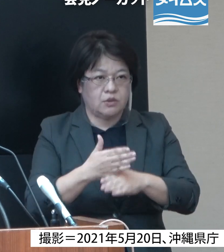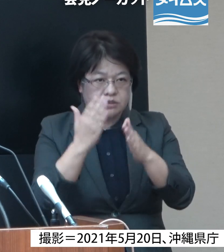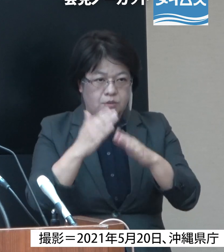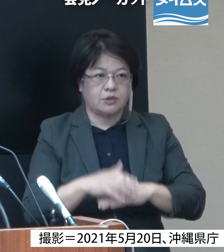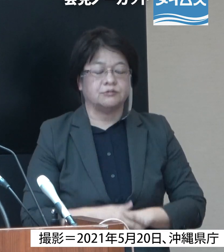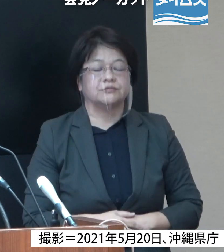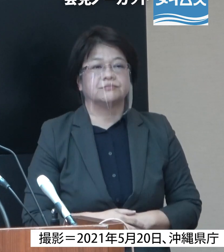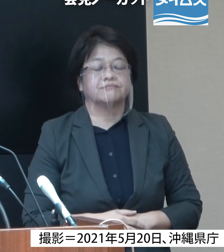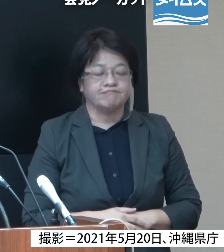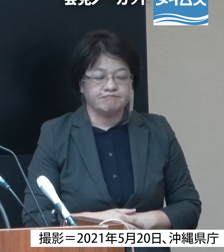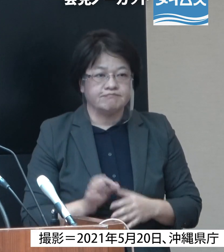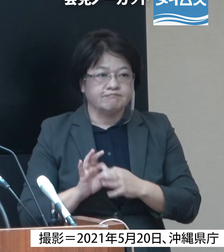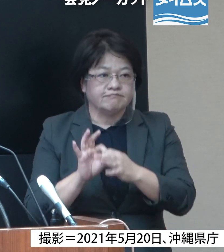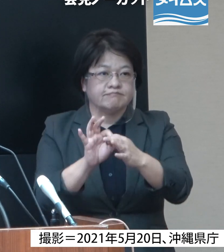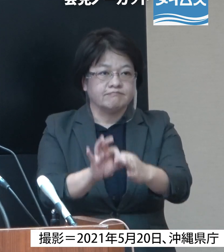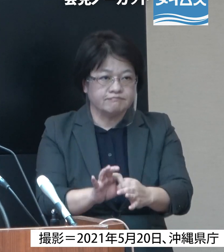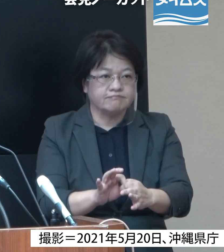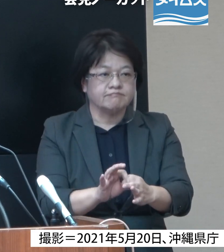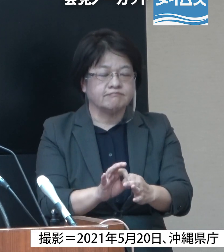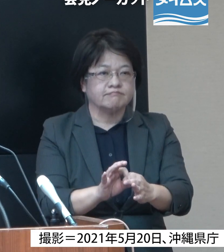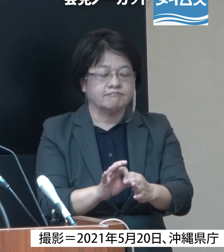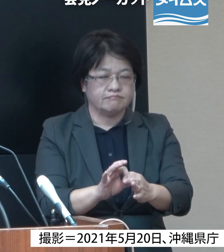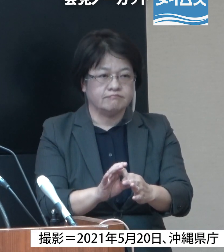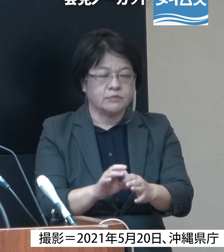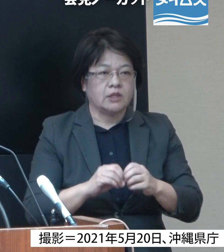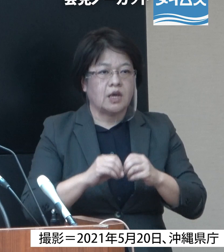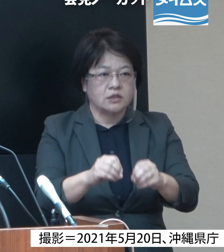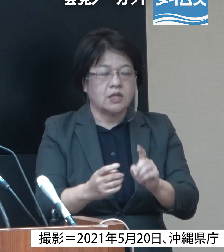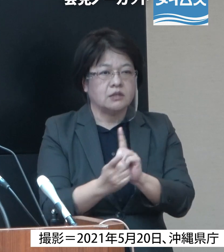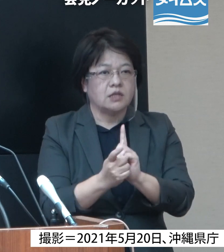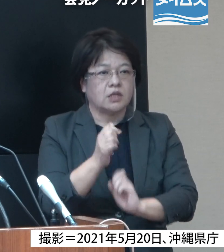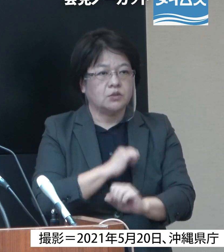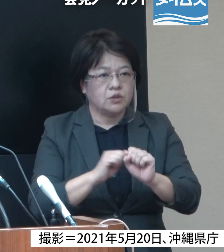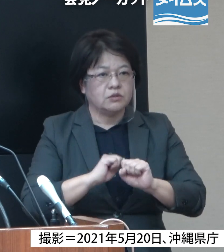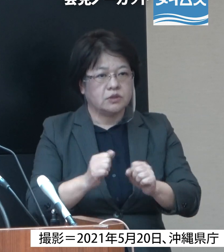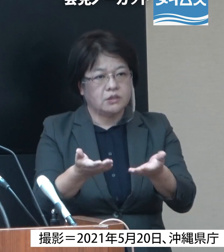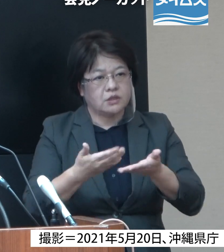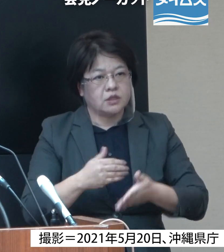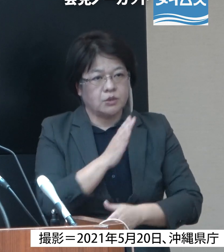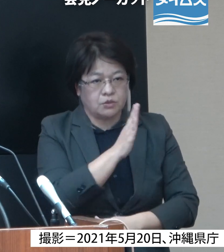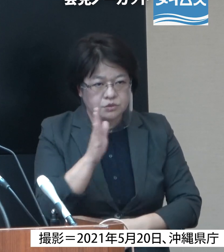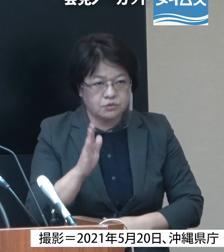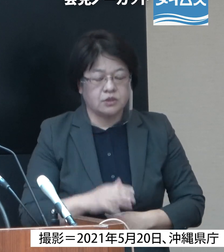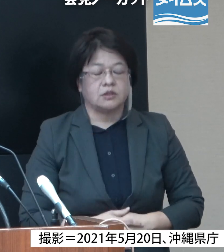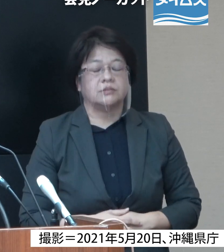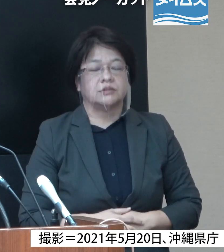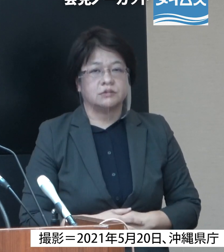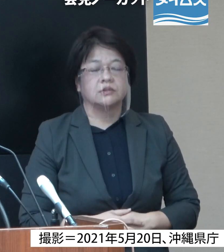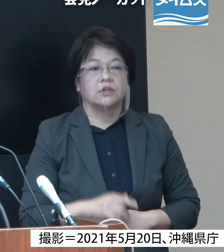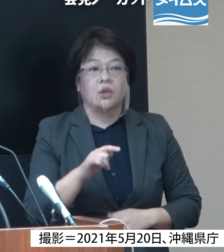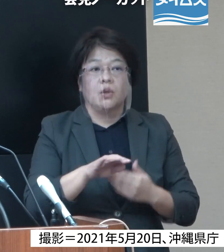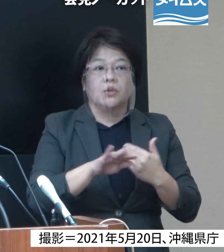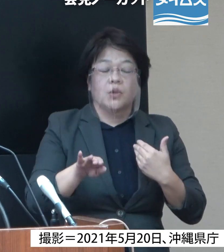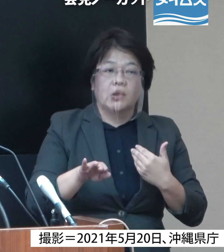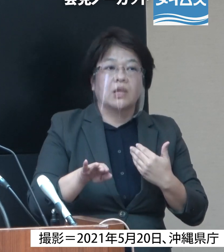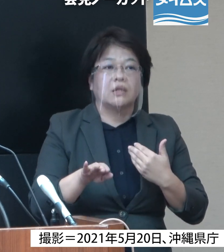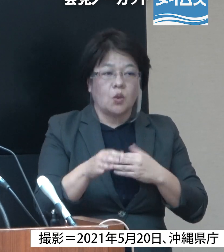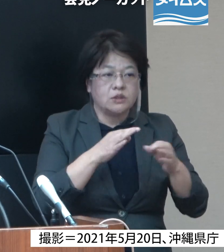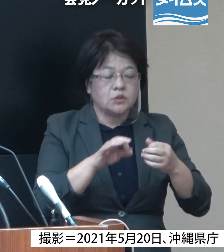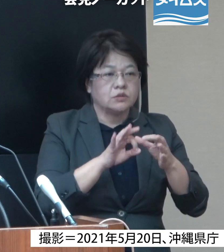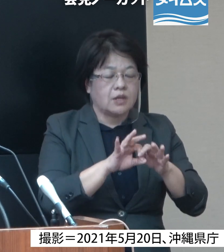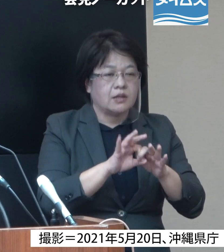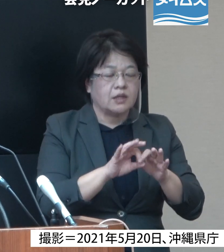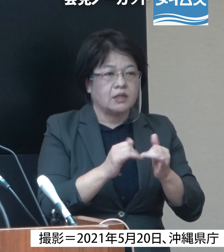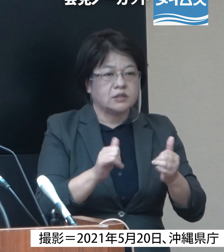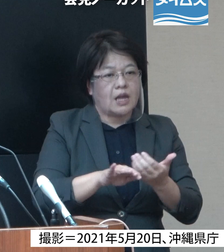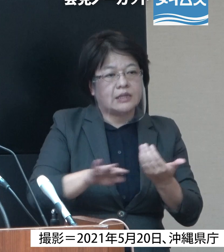。引き続き感染対策に取り組んでいただきますようよろしくお願いいたします。なお、その他の業界等についても